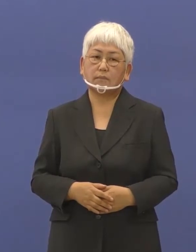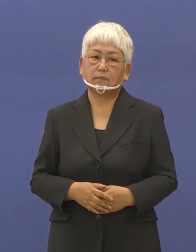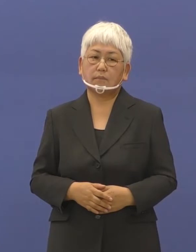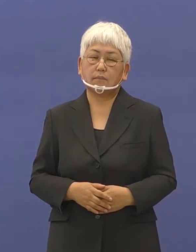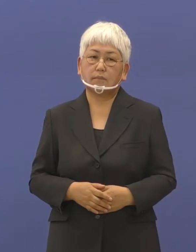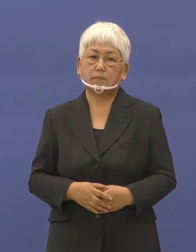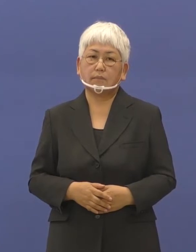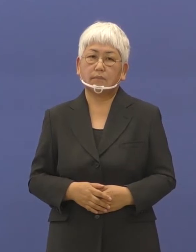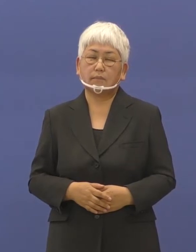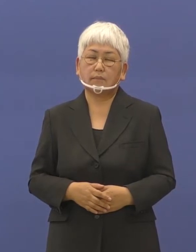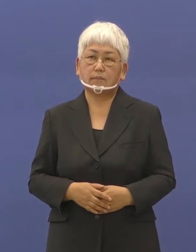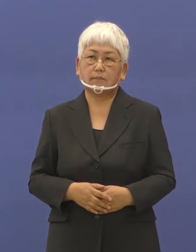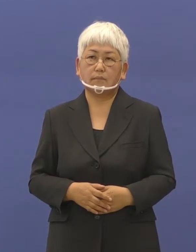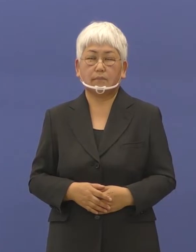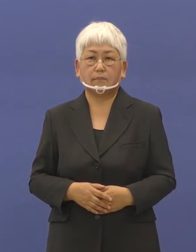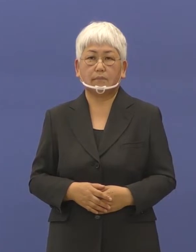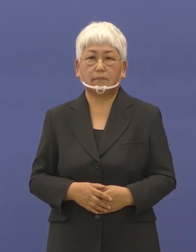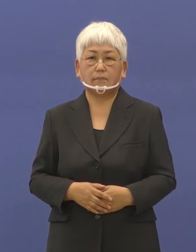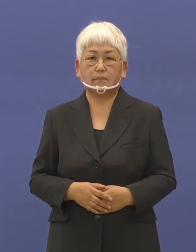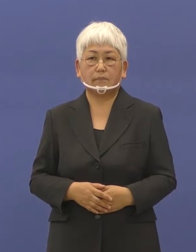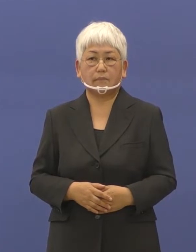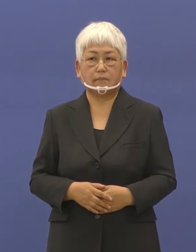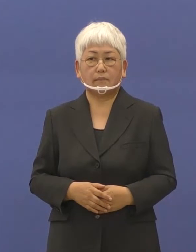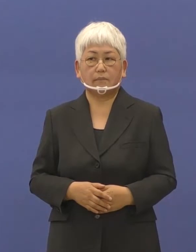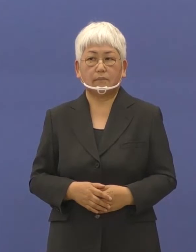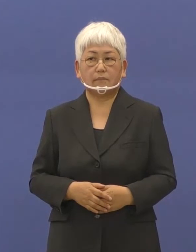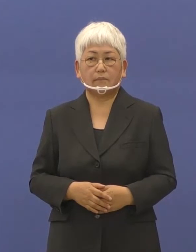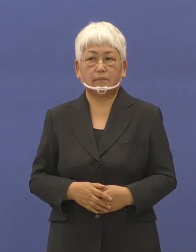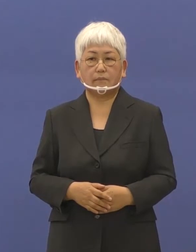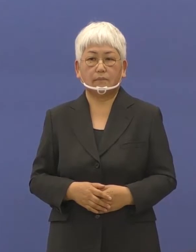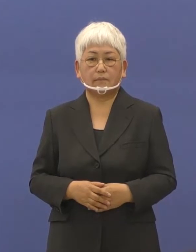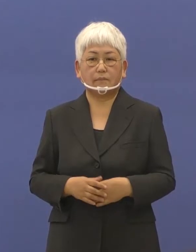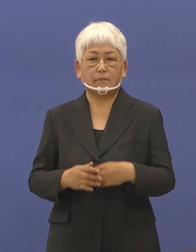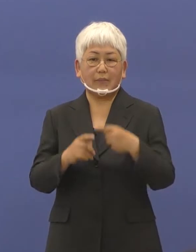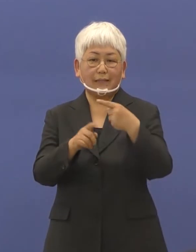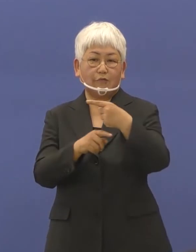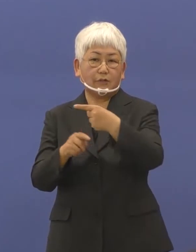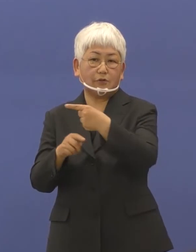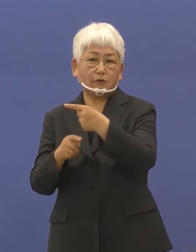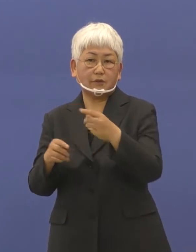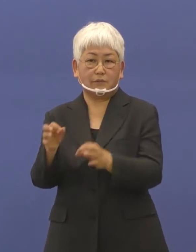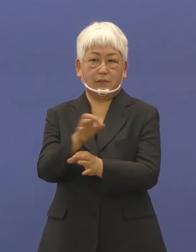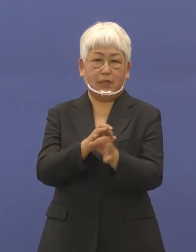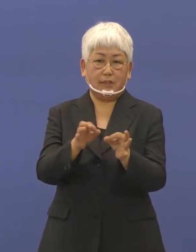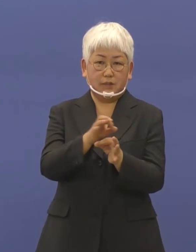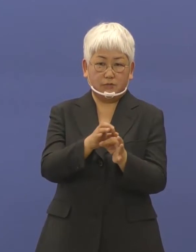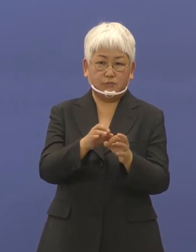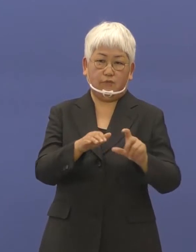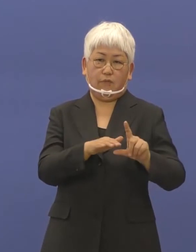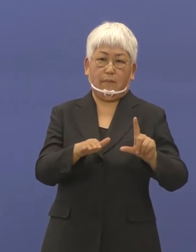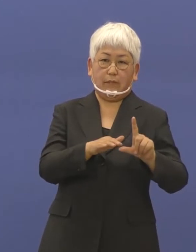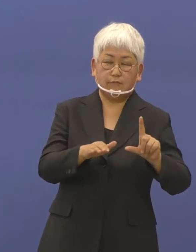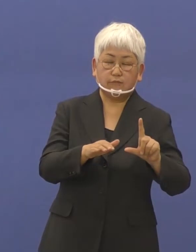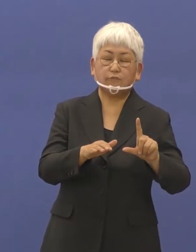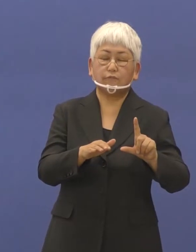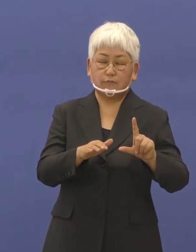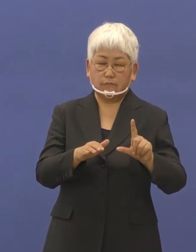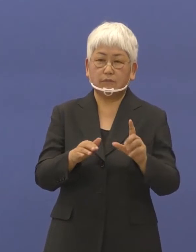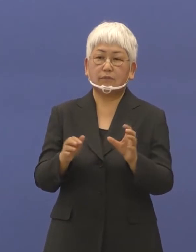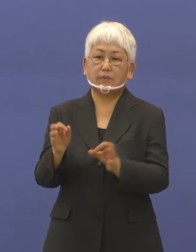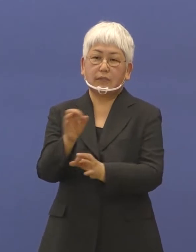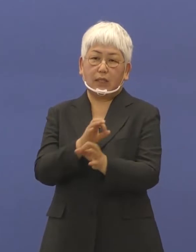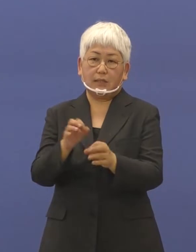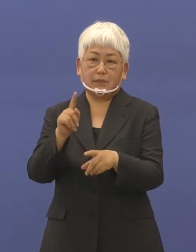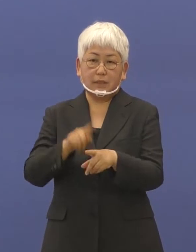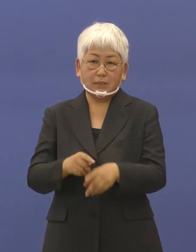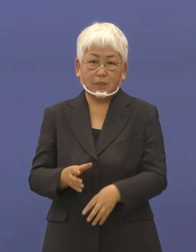そうですね、経済規模、また1人当たりの経済水準などなど経済的な統